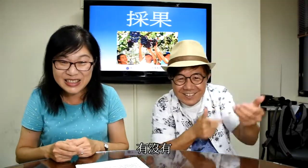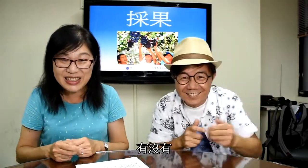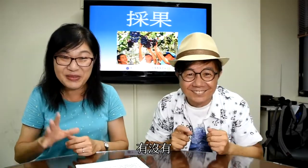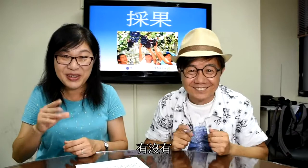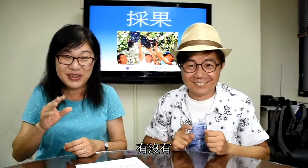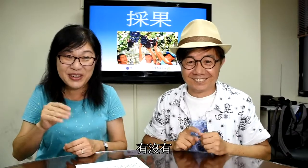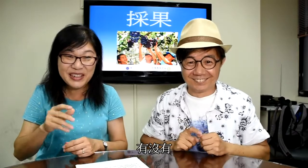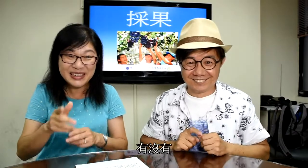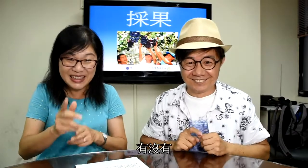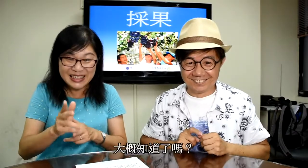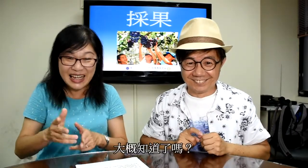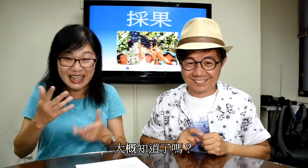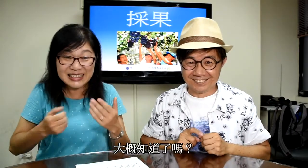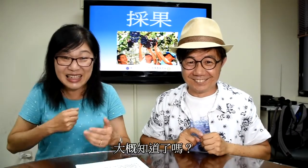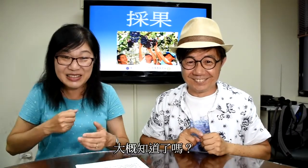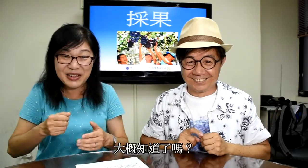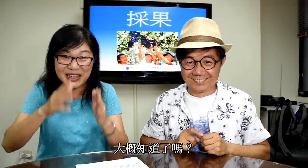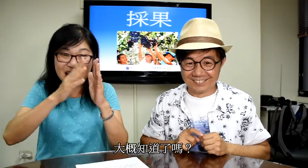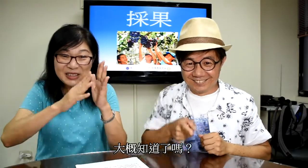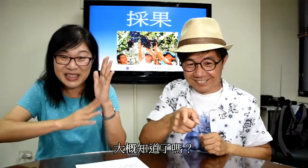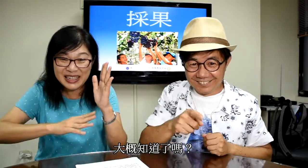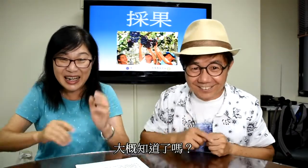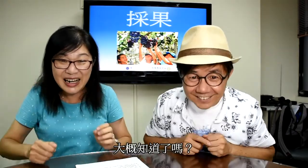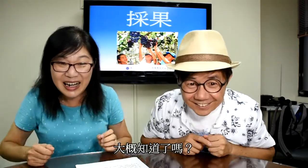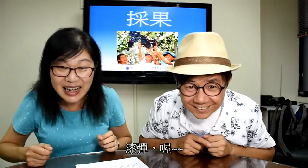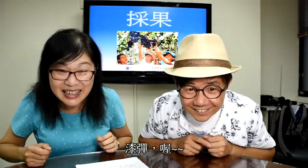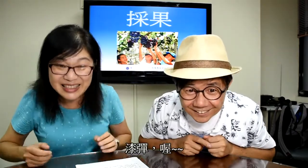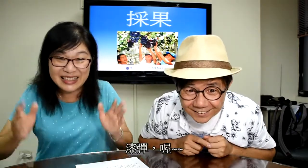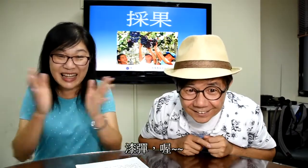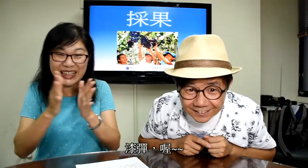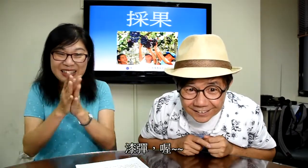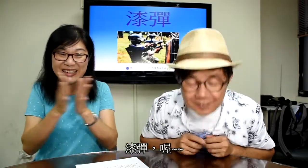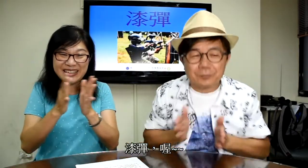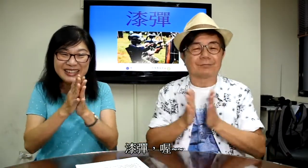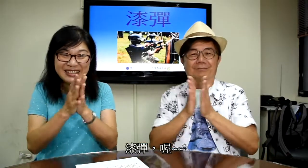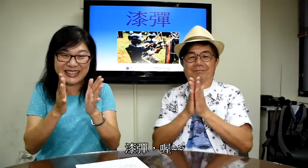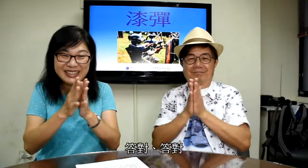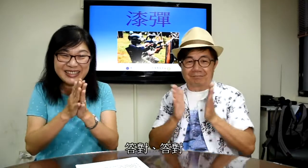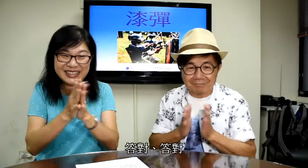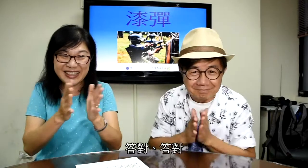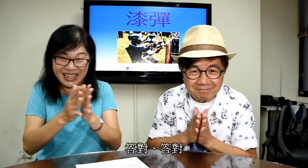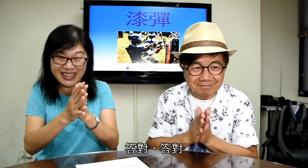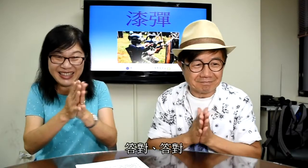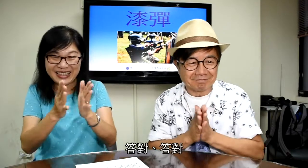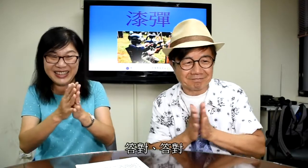有没有大概知道什么？他说期待哦，答对答对答对答